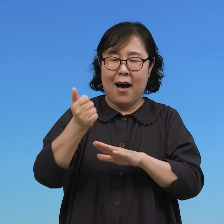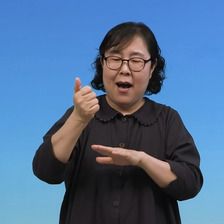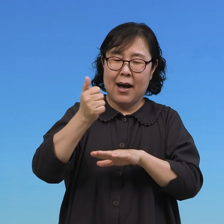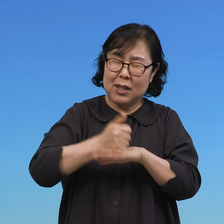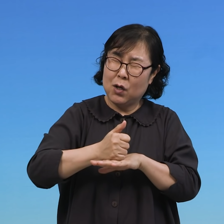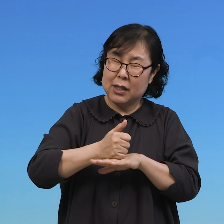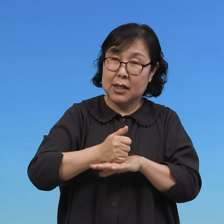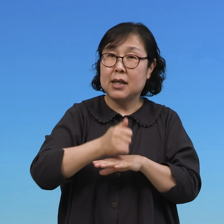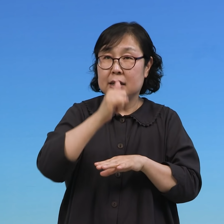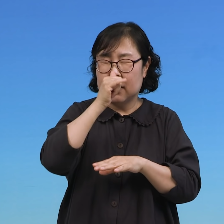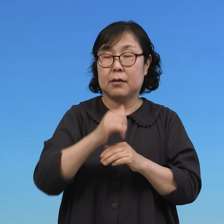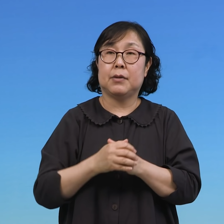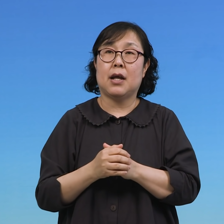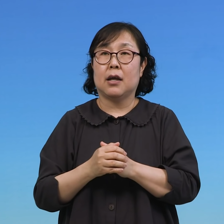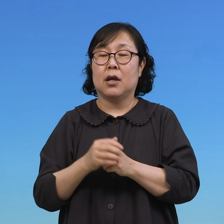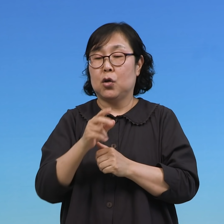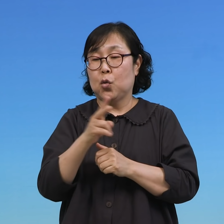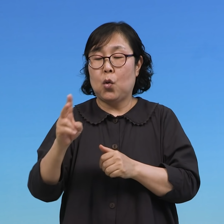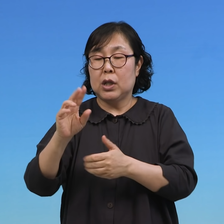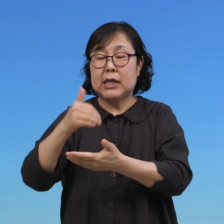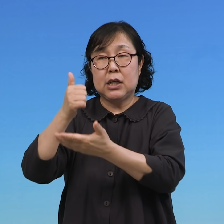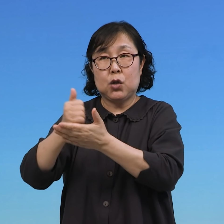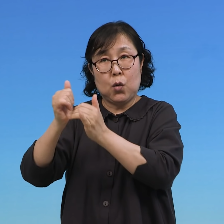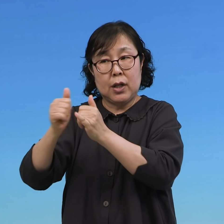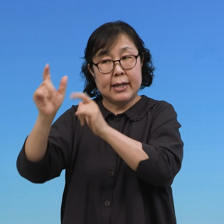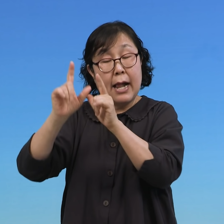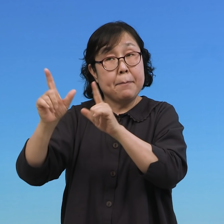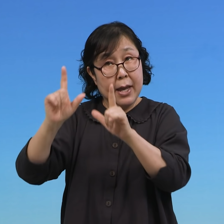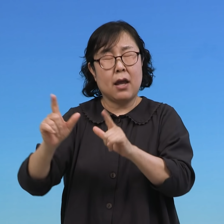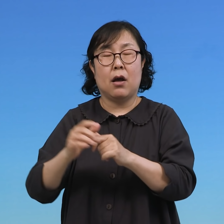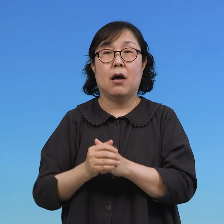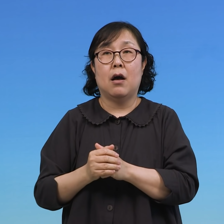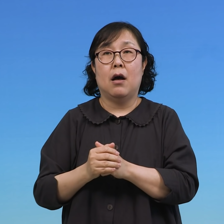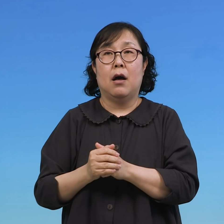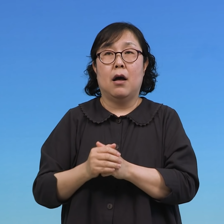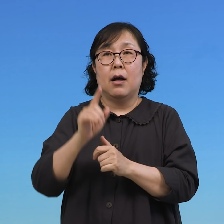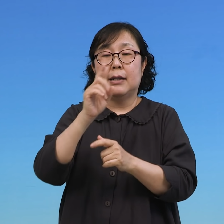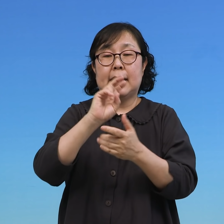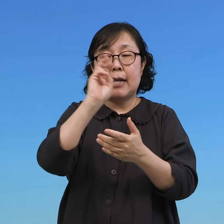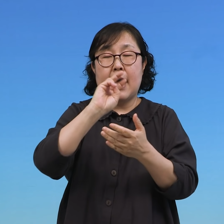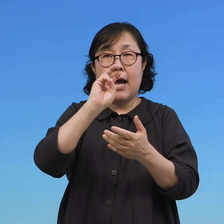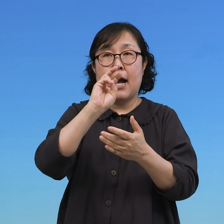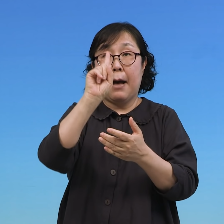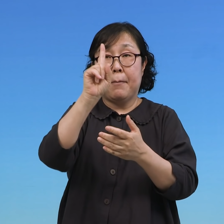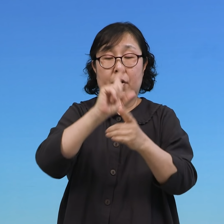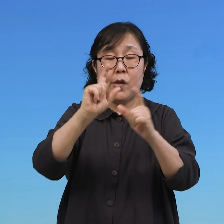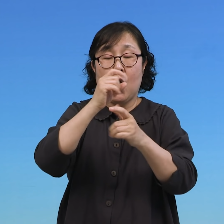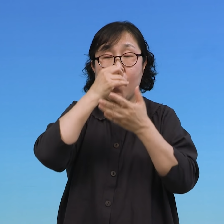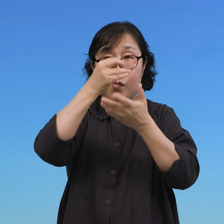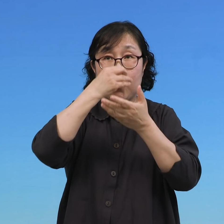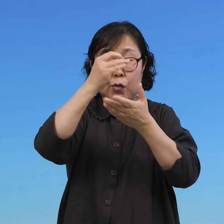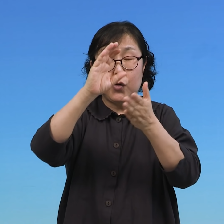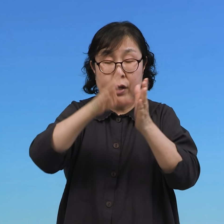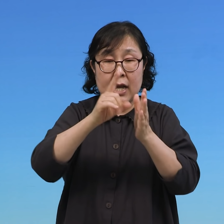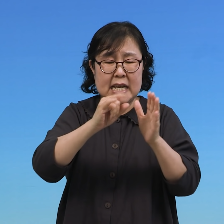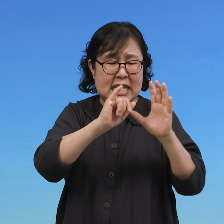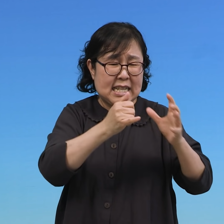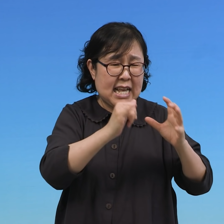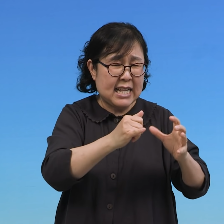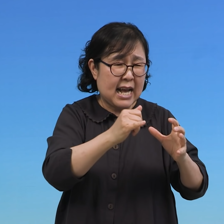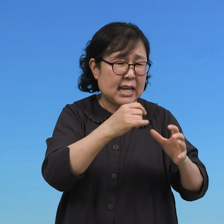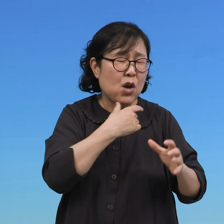있더라고요. 이게 그리스도인의 삶이라 생각합니다. 한 번 더 이 찬양 부를 동안에 하나님, 그저 이